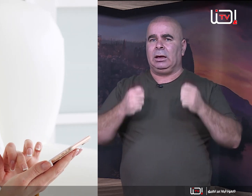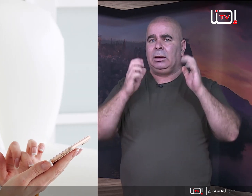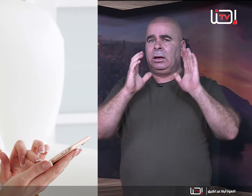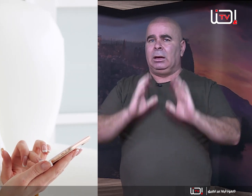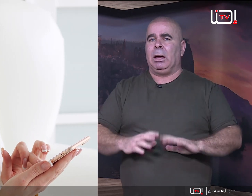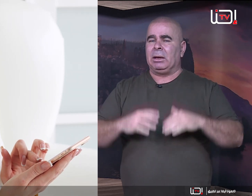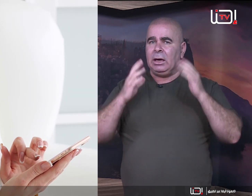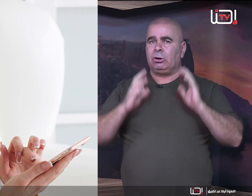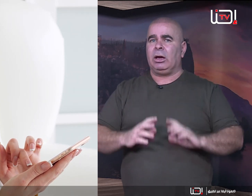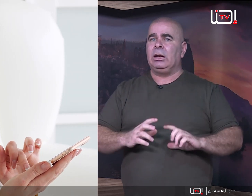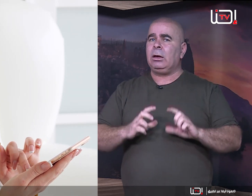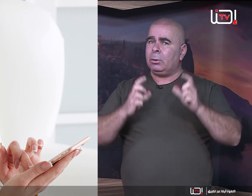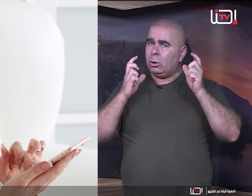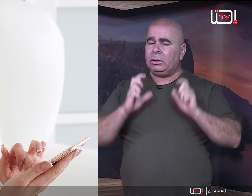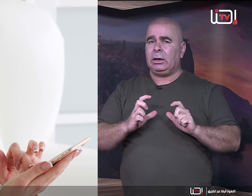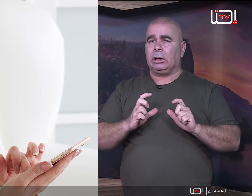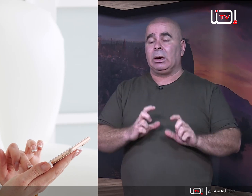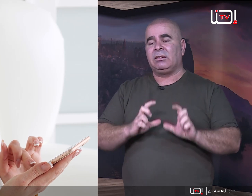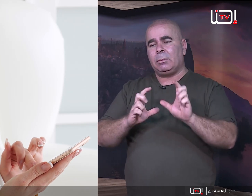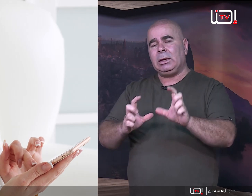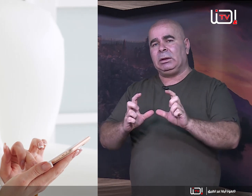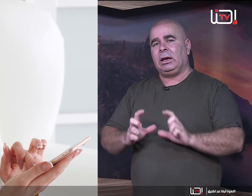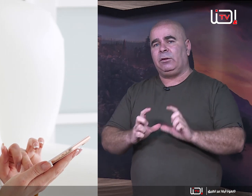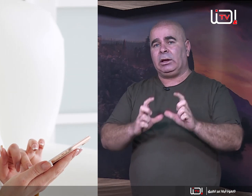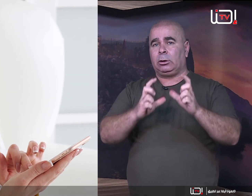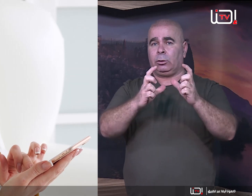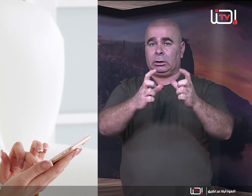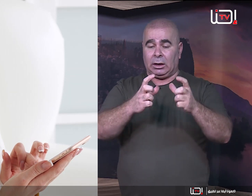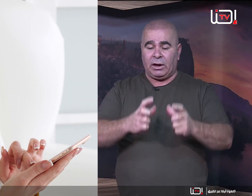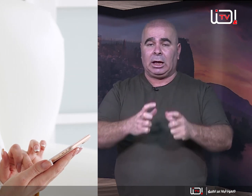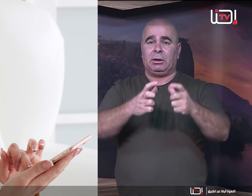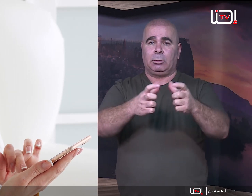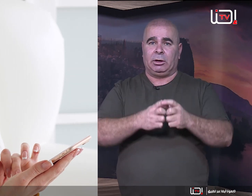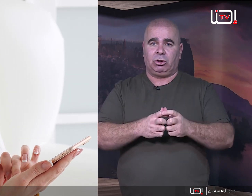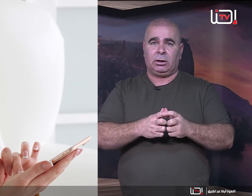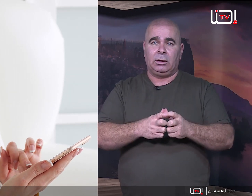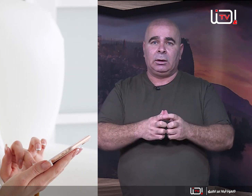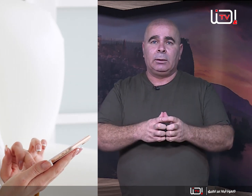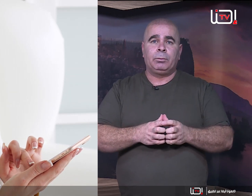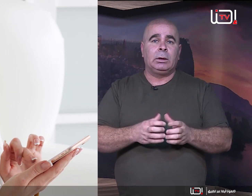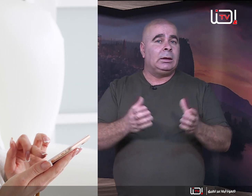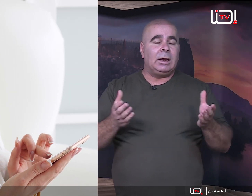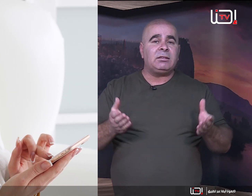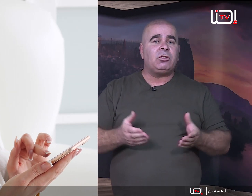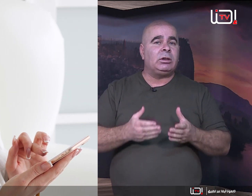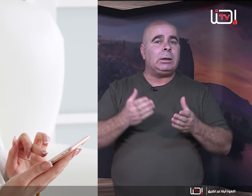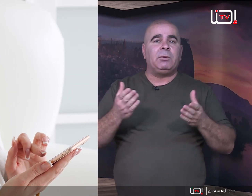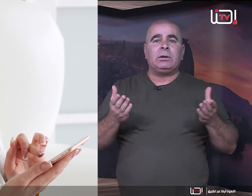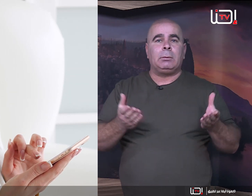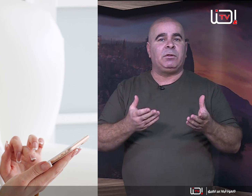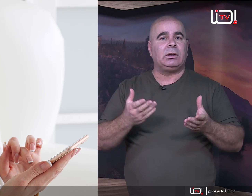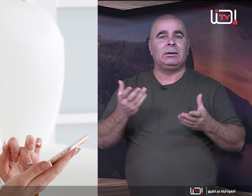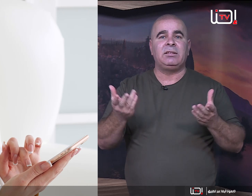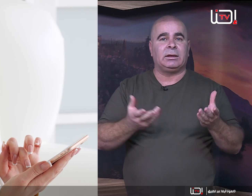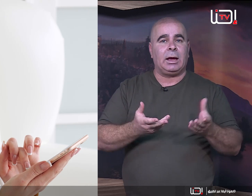لابسات مع مكياج عالي بيكونوا مدينات ولكن صبيه مدينه فايت تحضر فاتحه بث مباشر للاسف الشديد